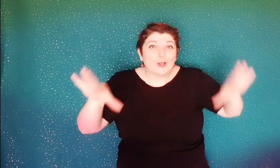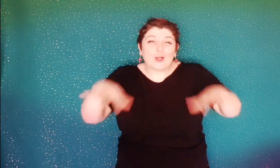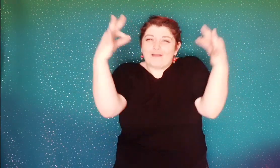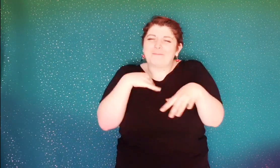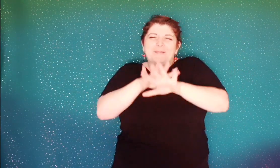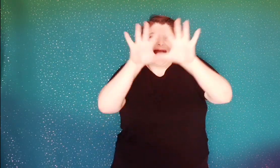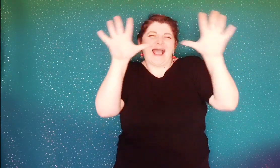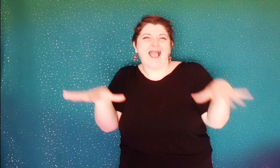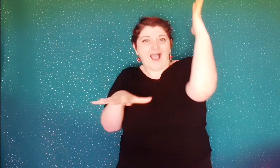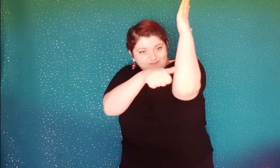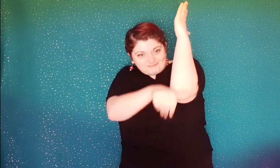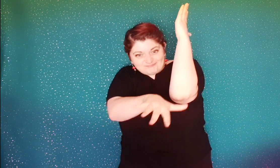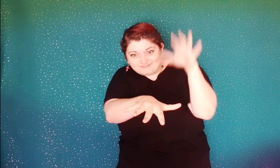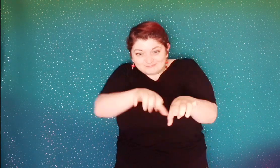On a trouvé des super racines.